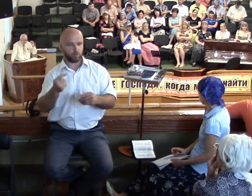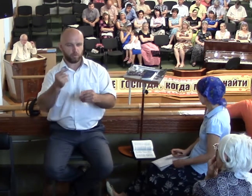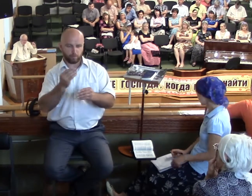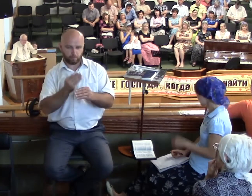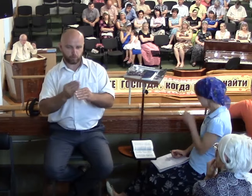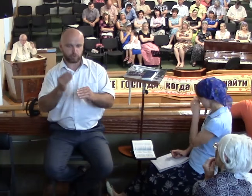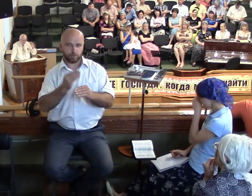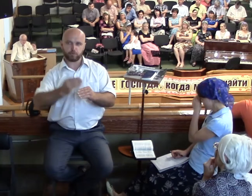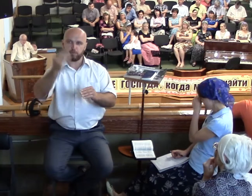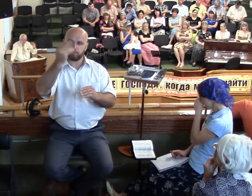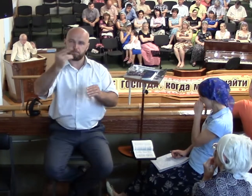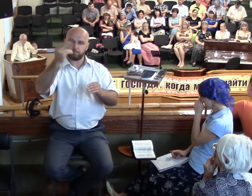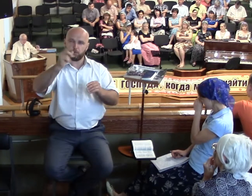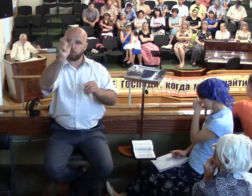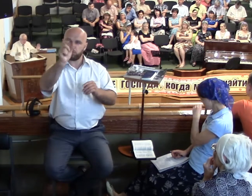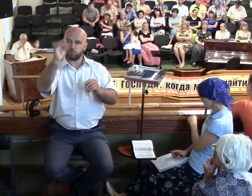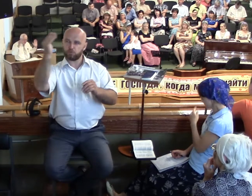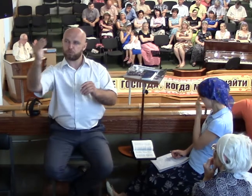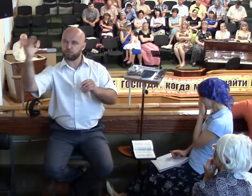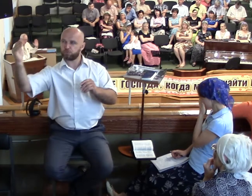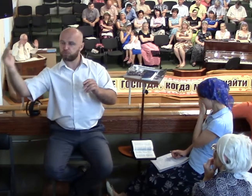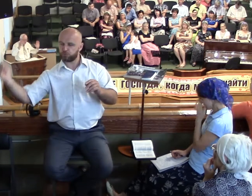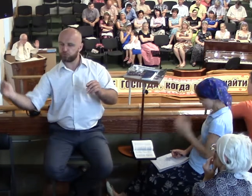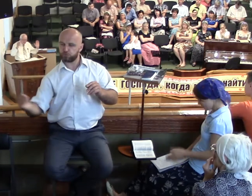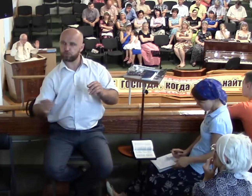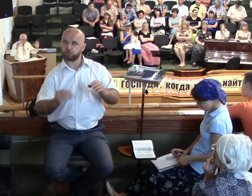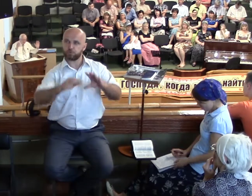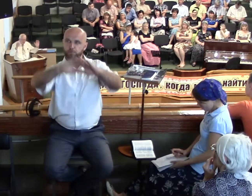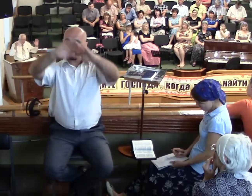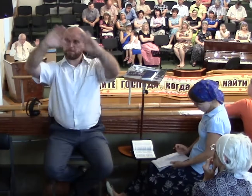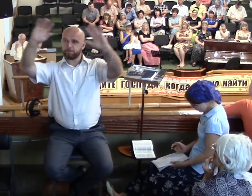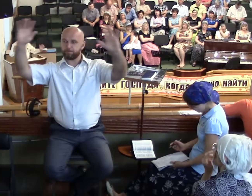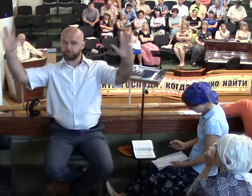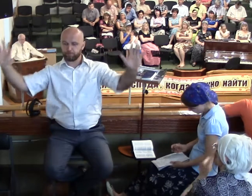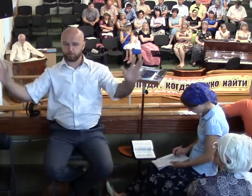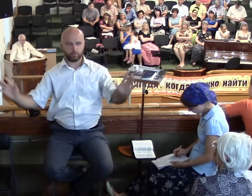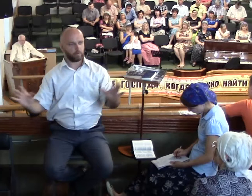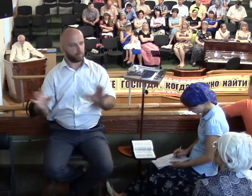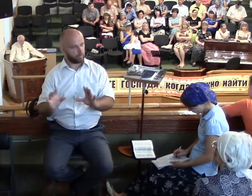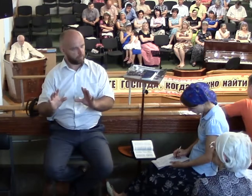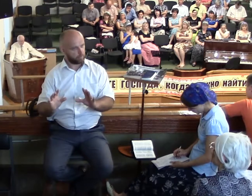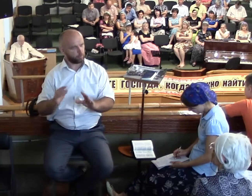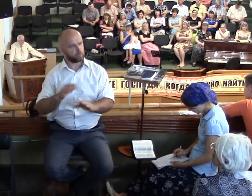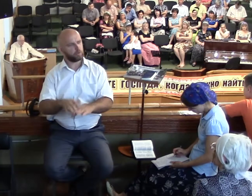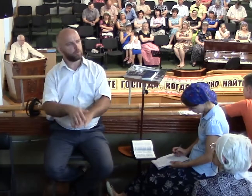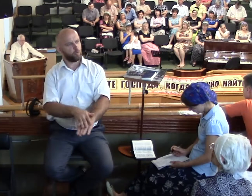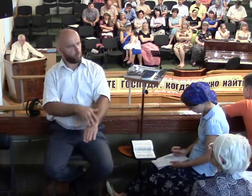он каждую фигурочку выписывал, и потом получилась картина, которая восхищается в Третьяковской